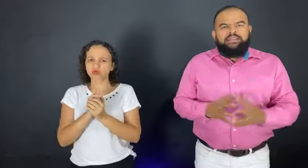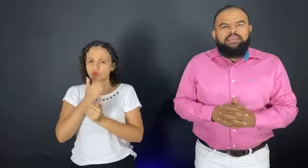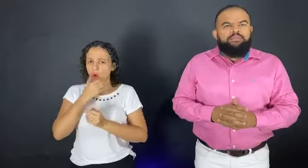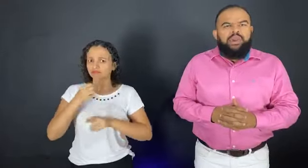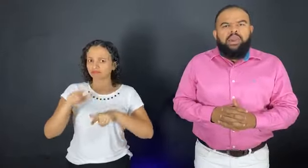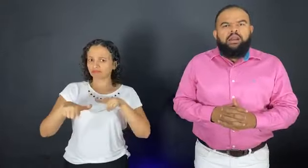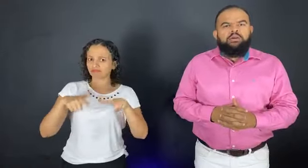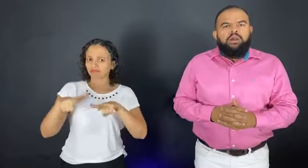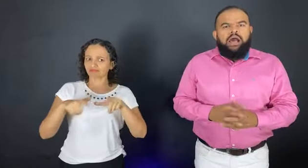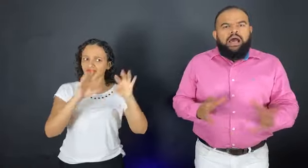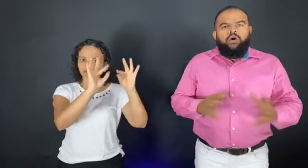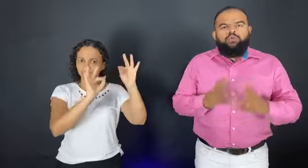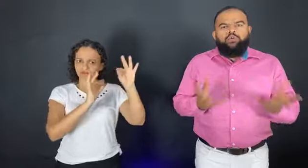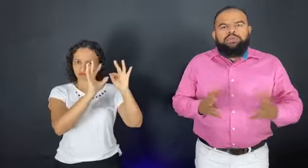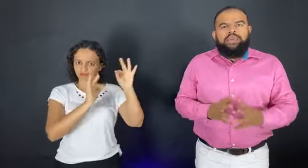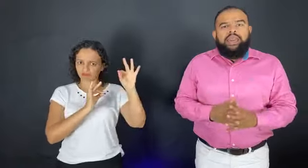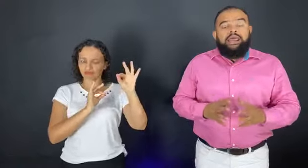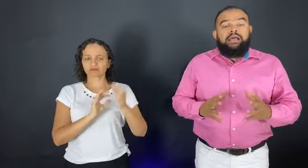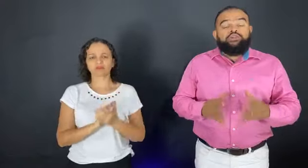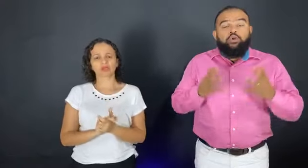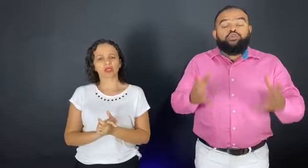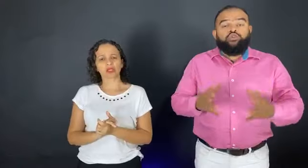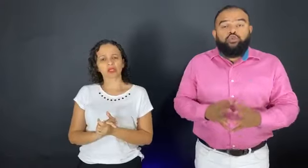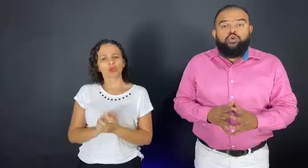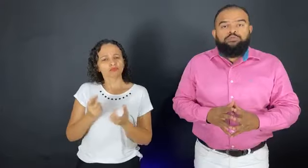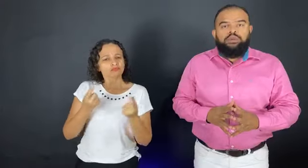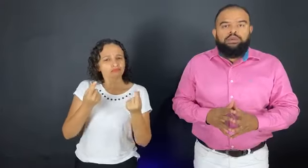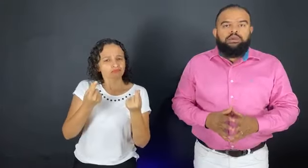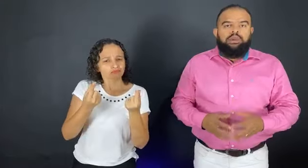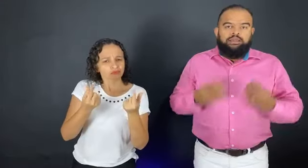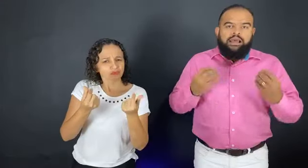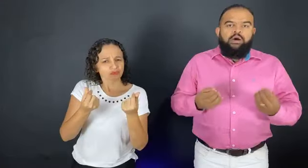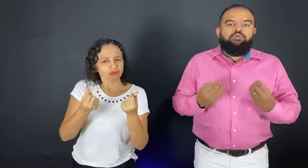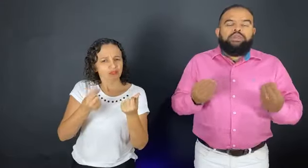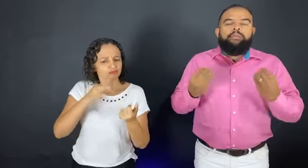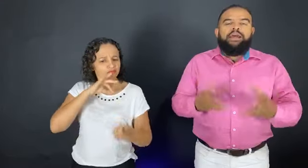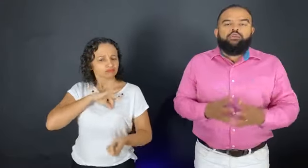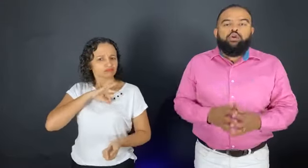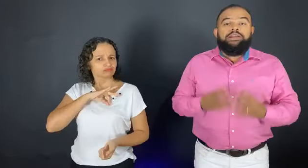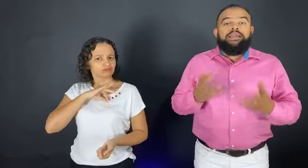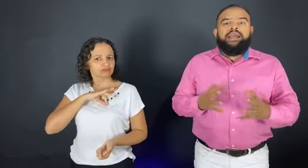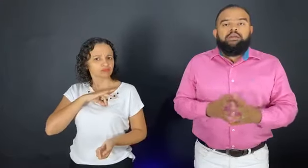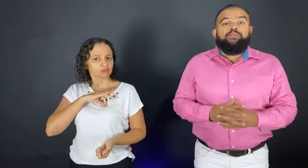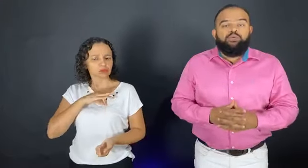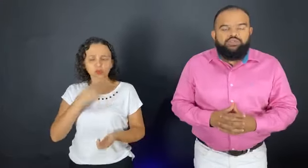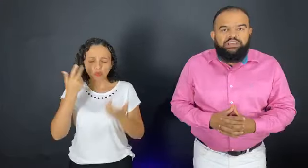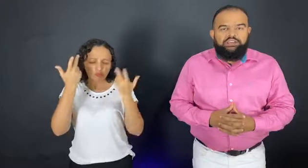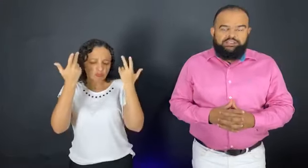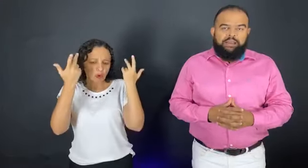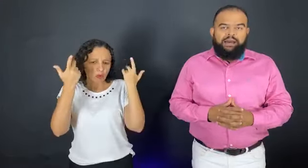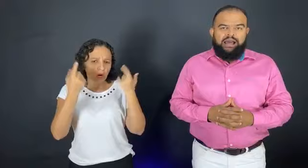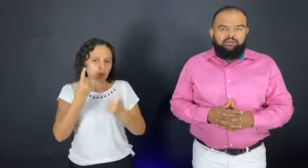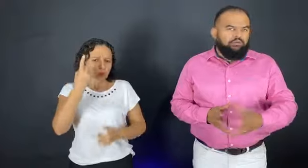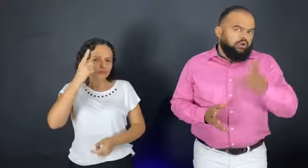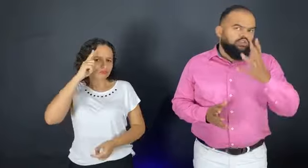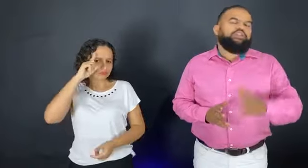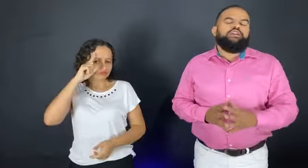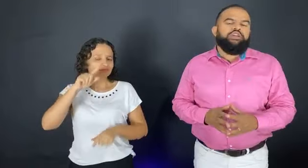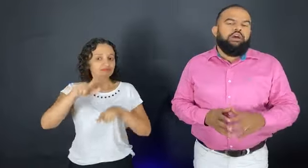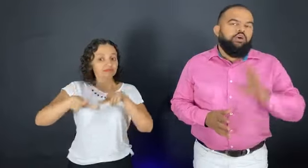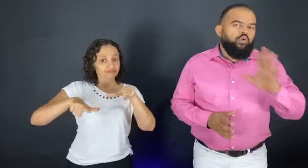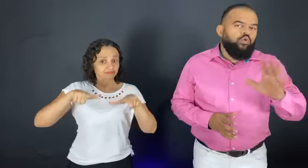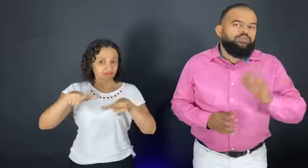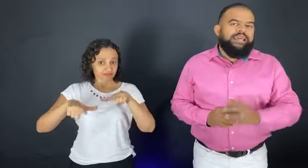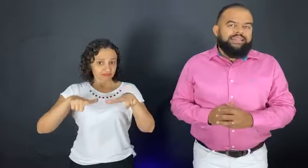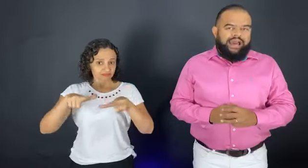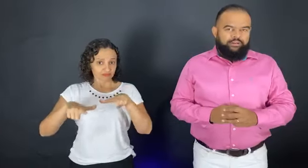Eles iriam receber algo que era de costume a um trabalhador ganhar por um dia de trabalho, ou